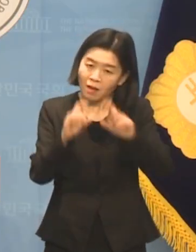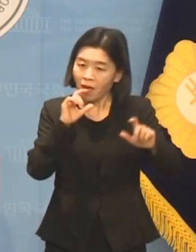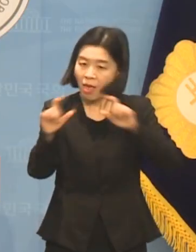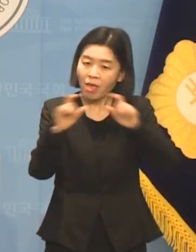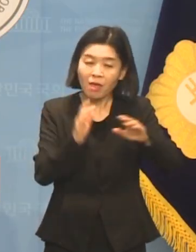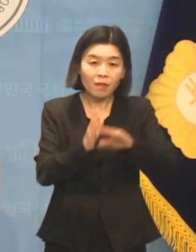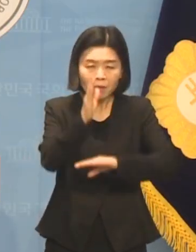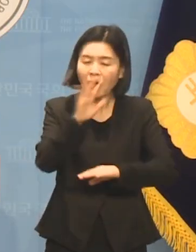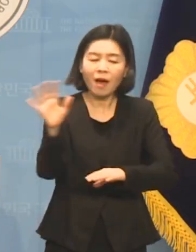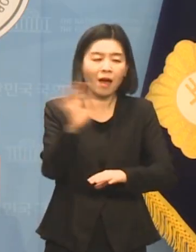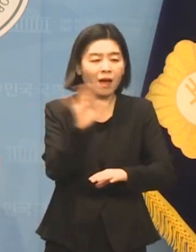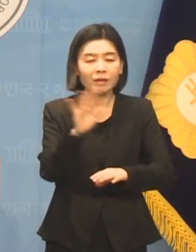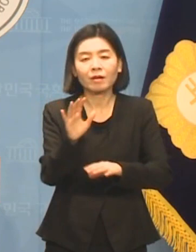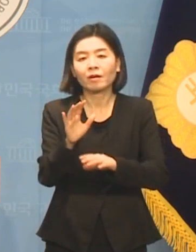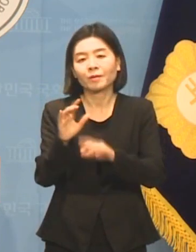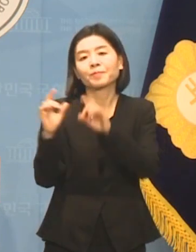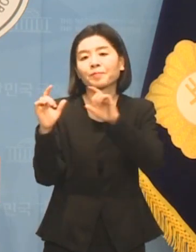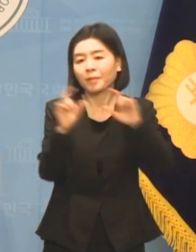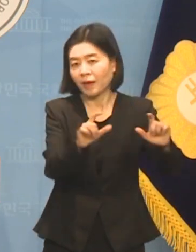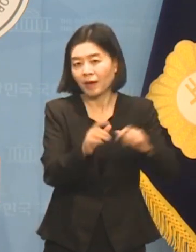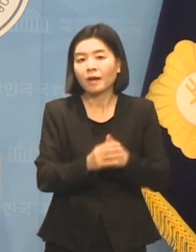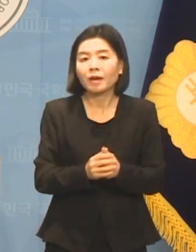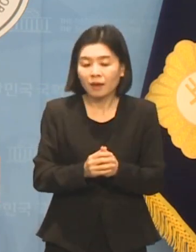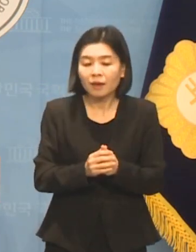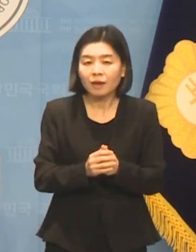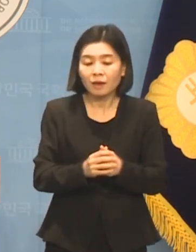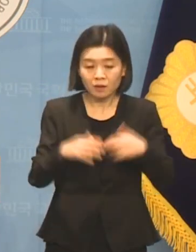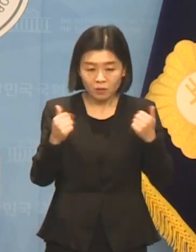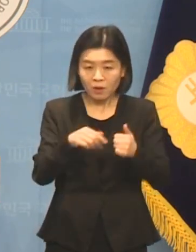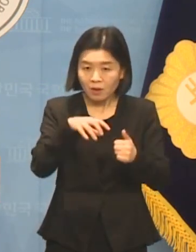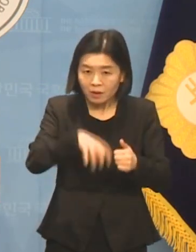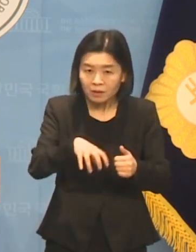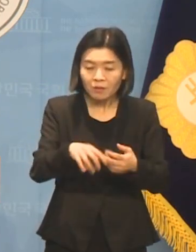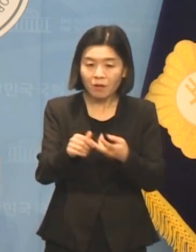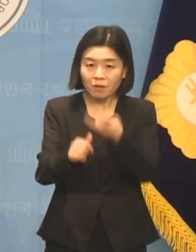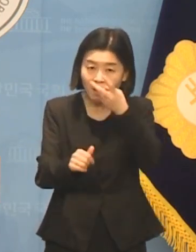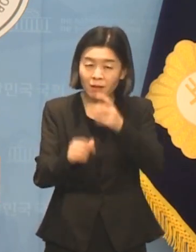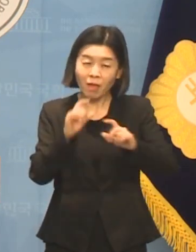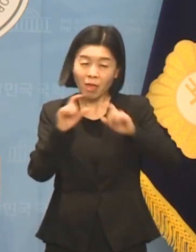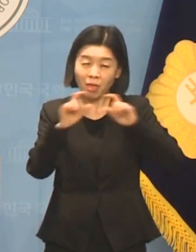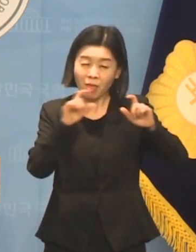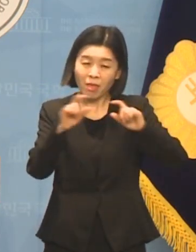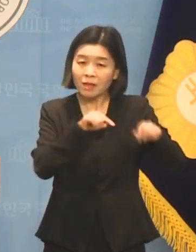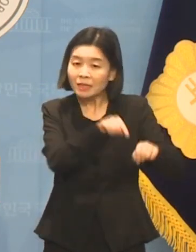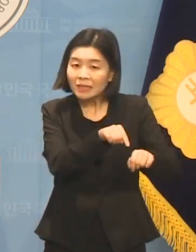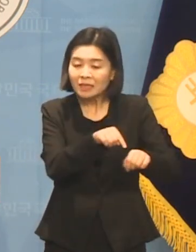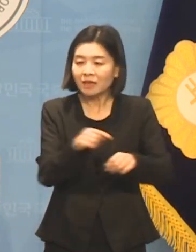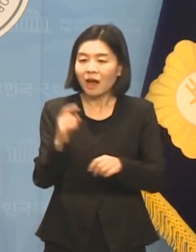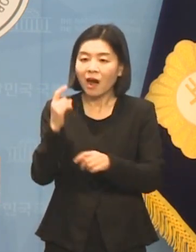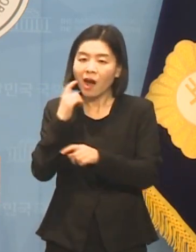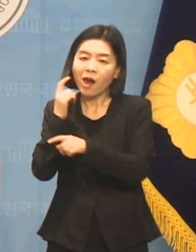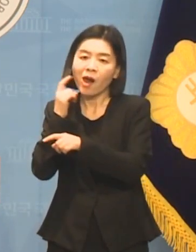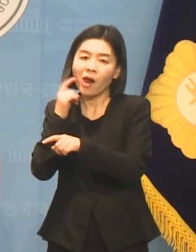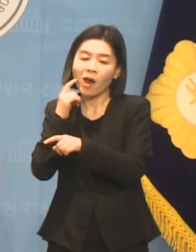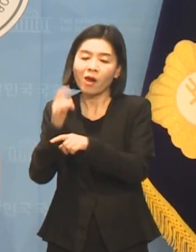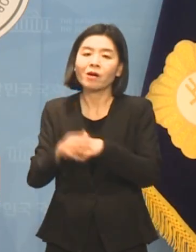판단하였습니다. 이러한 사실을 보더라도 국회의 줄탄핵이라는 선동은 명백한